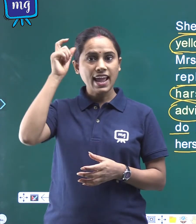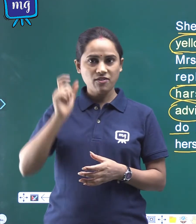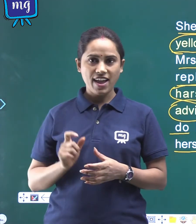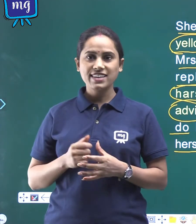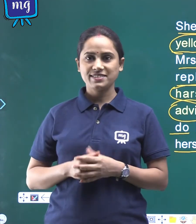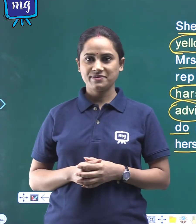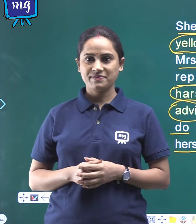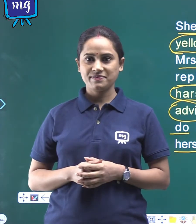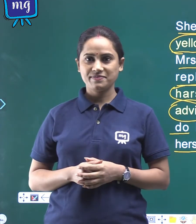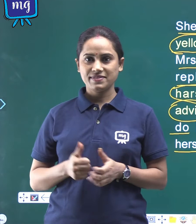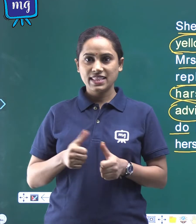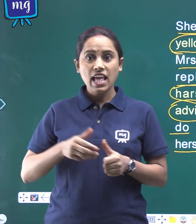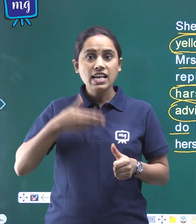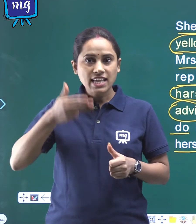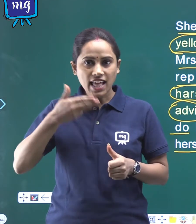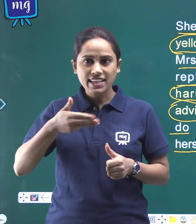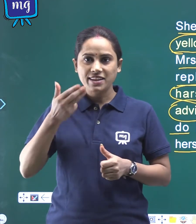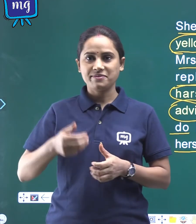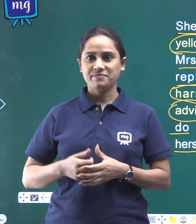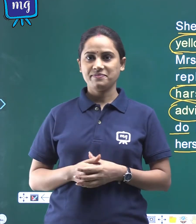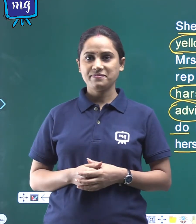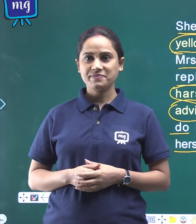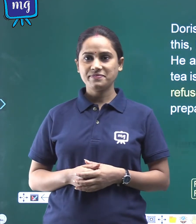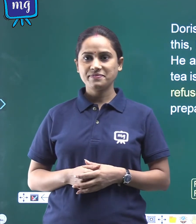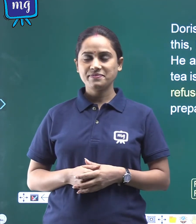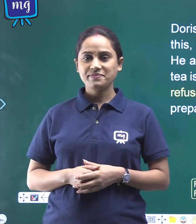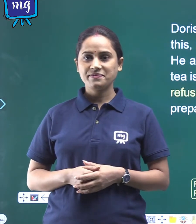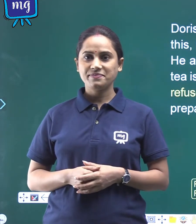एडवाइस, सलाह देना.